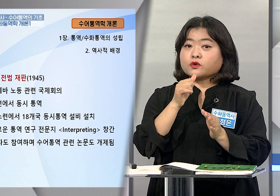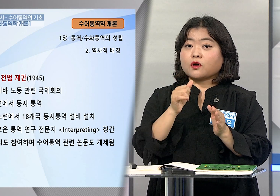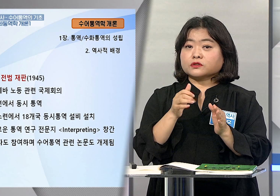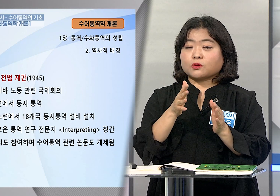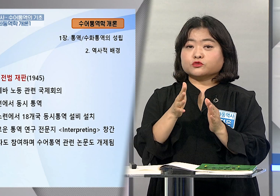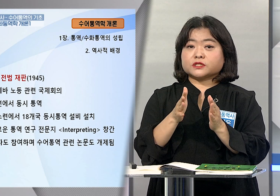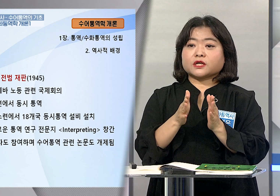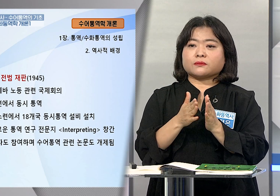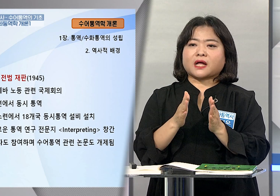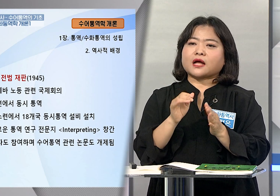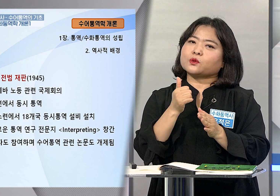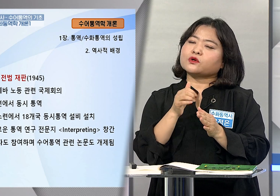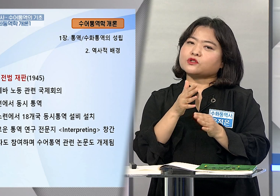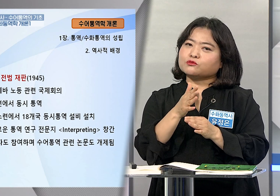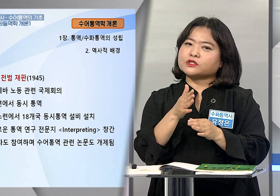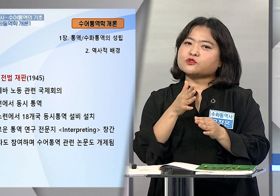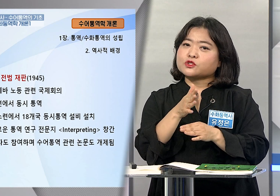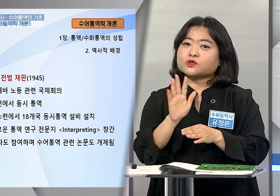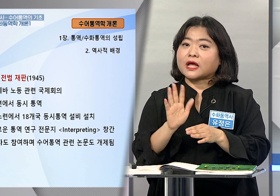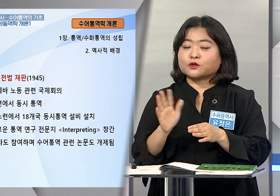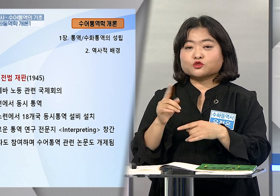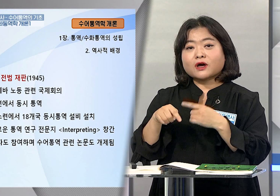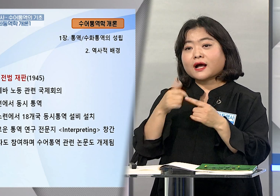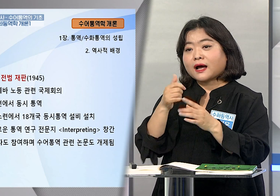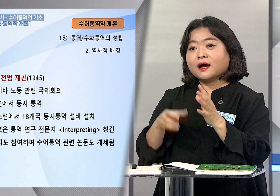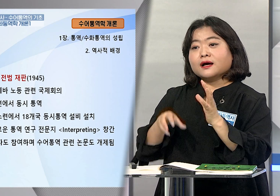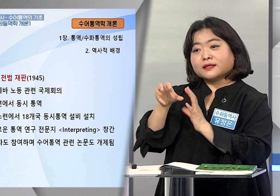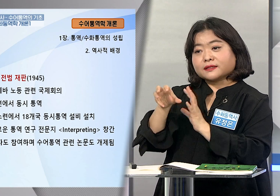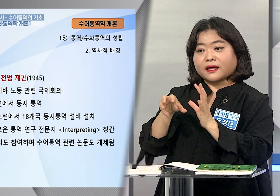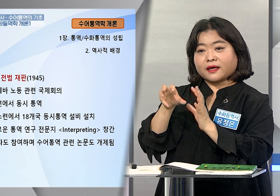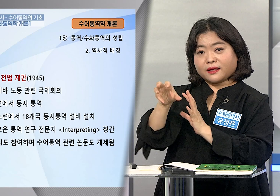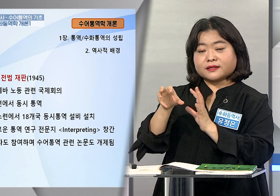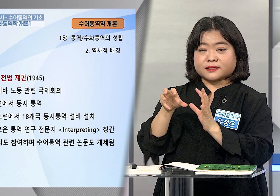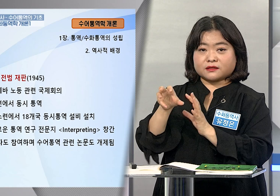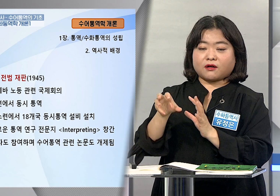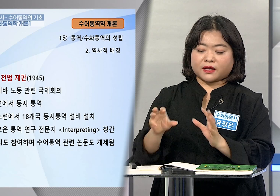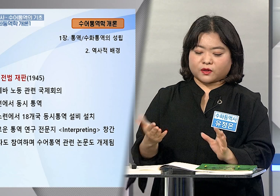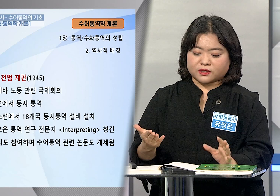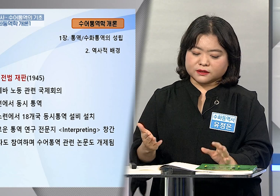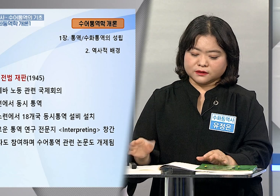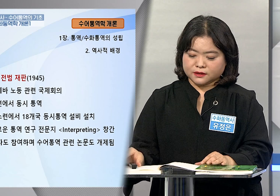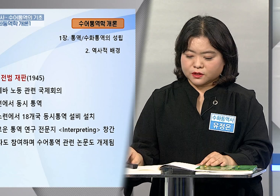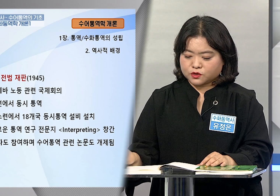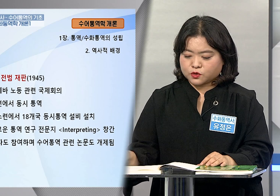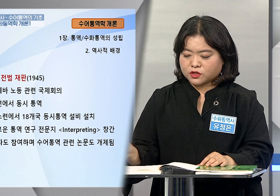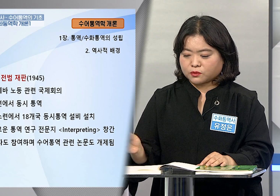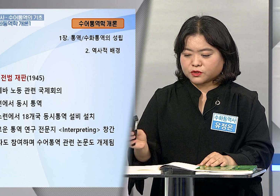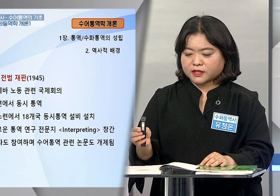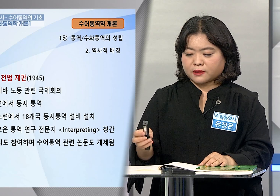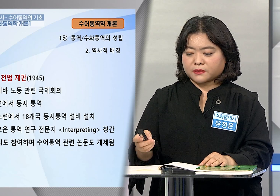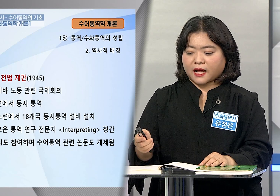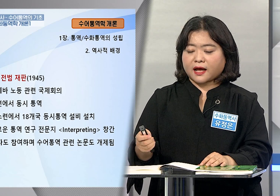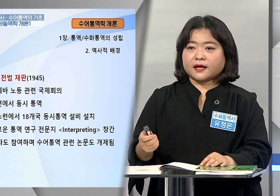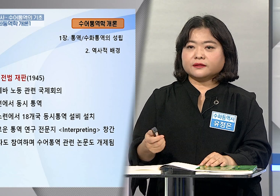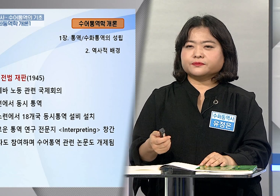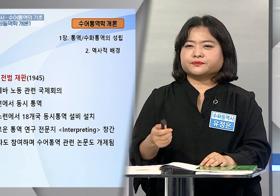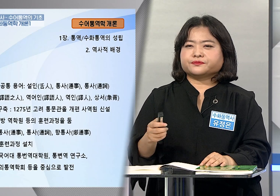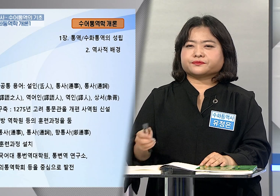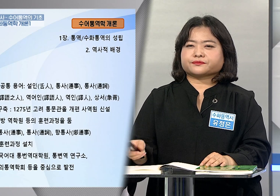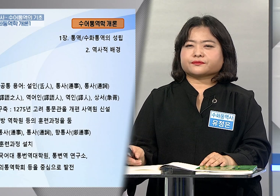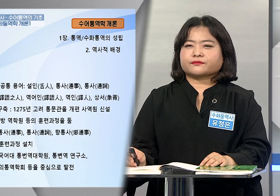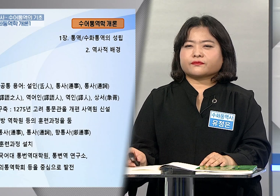이제 통역 전문지가 됩니다. 통역 전문지가 최초는 아니고 수어가 이게 이제 들어가게 되는 최초의 전문지가